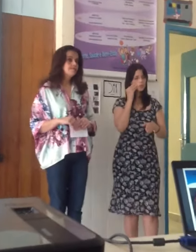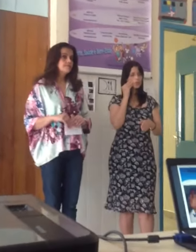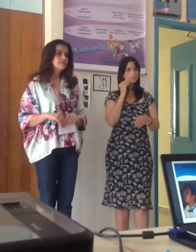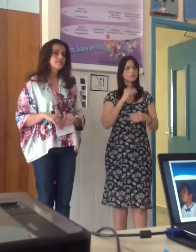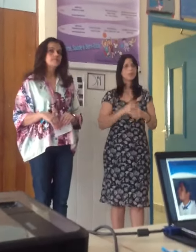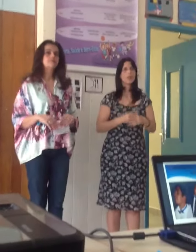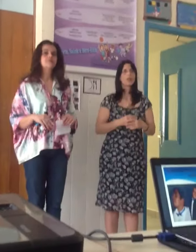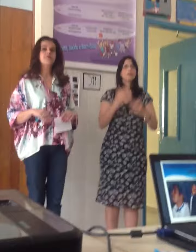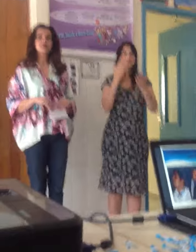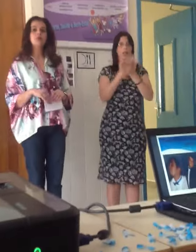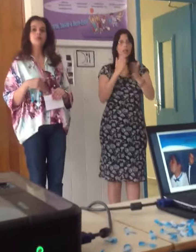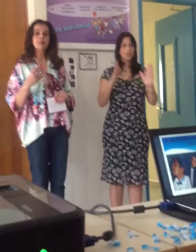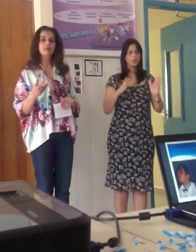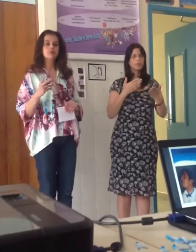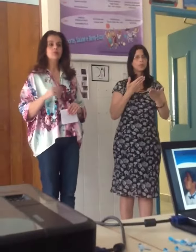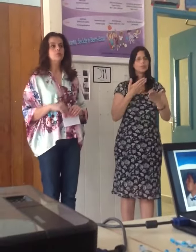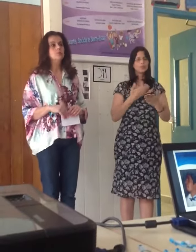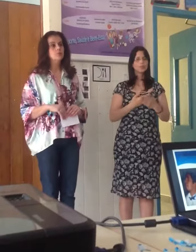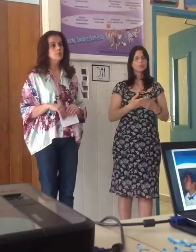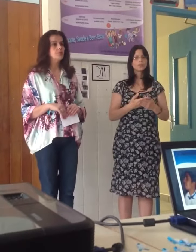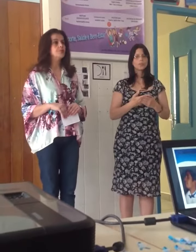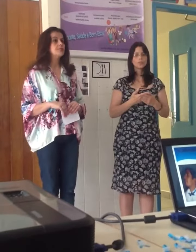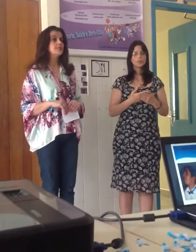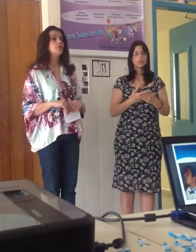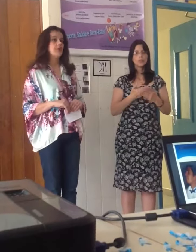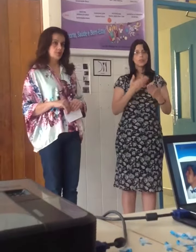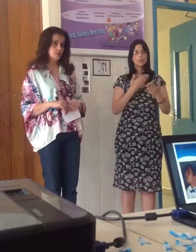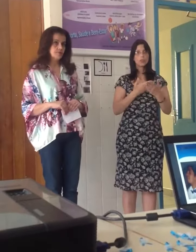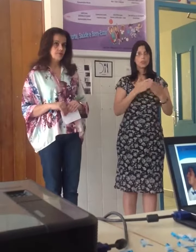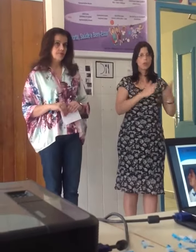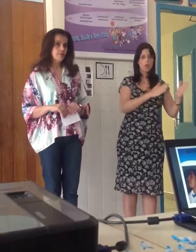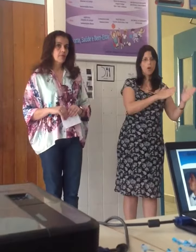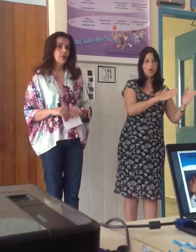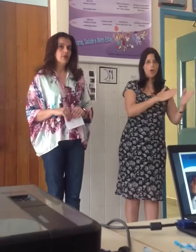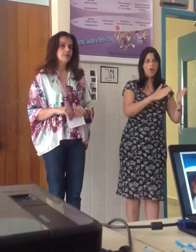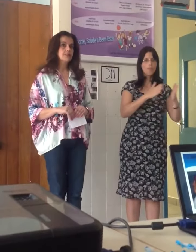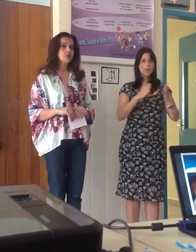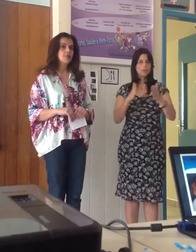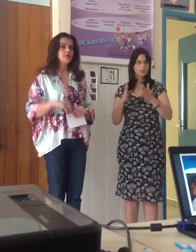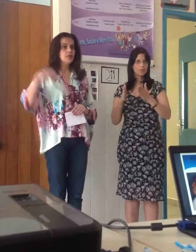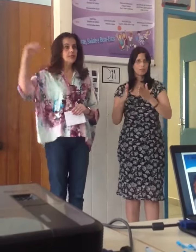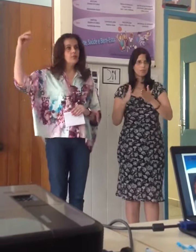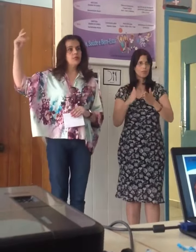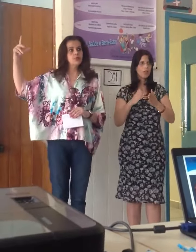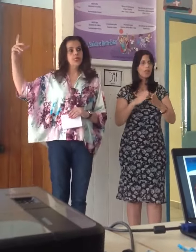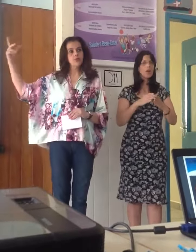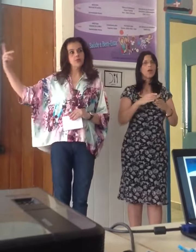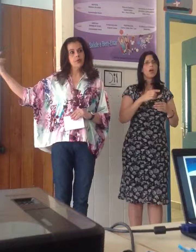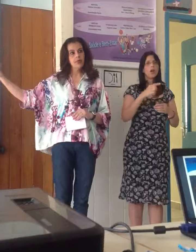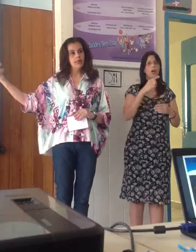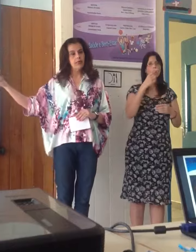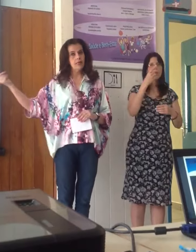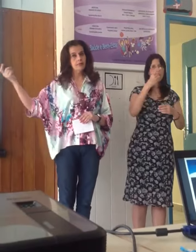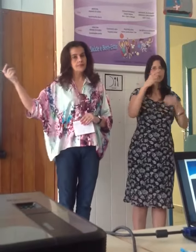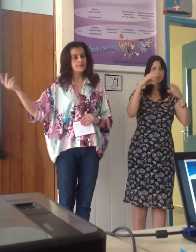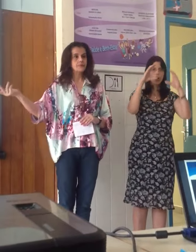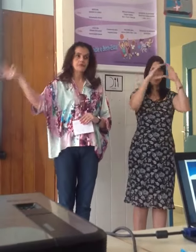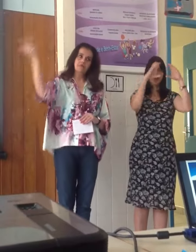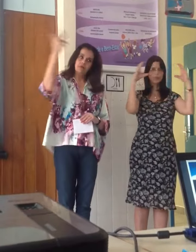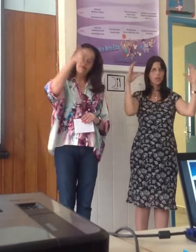Acabou. Vem o momento do ensino médio. Ensino médio, a maioria dos alunos do